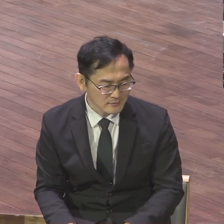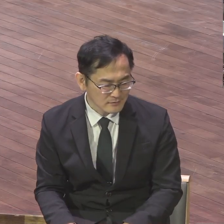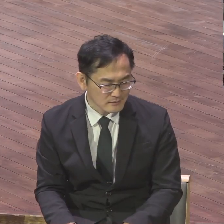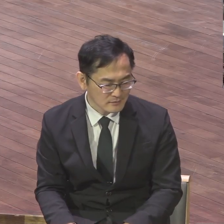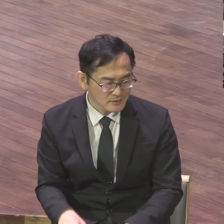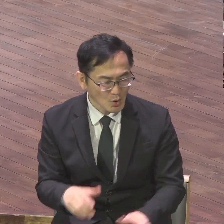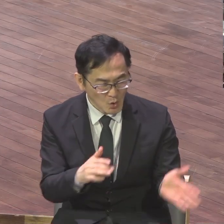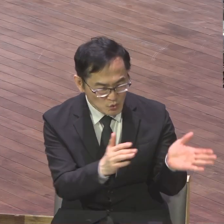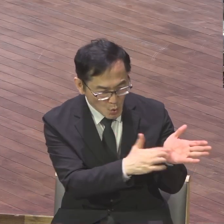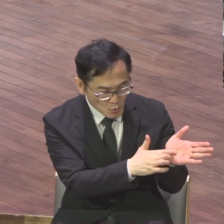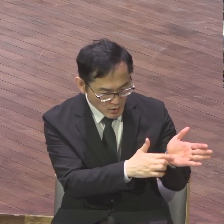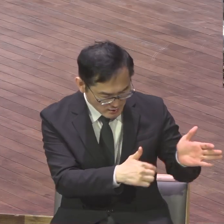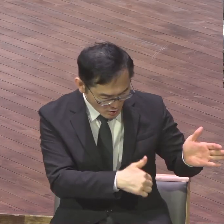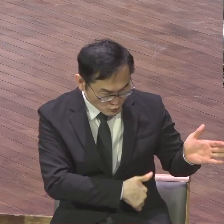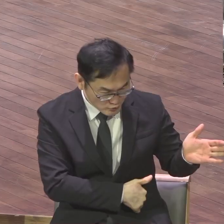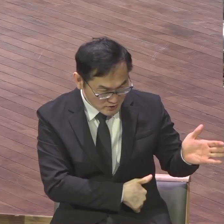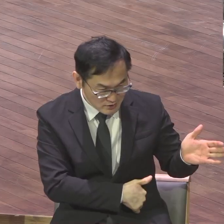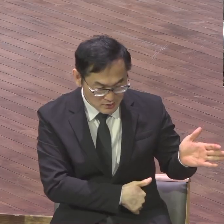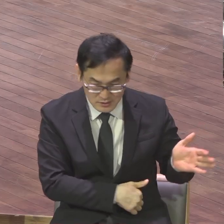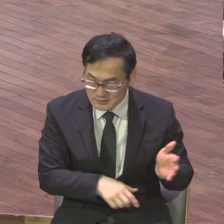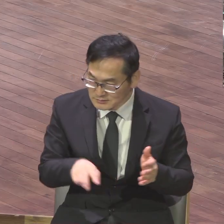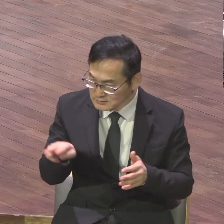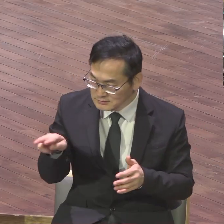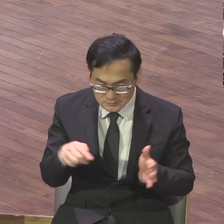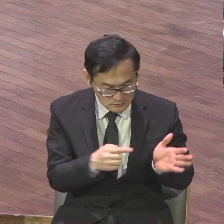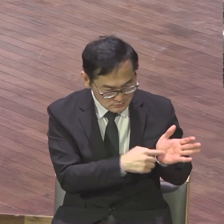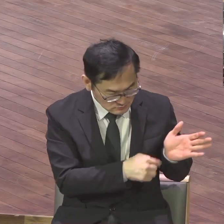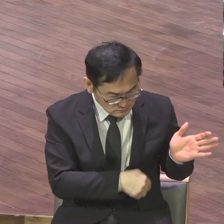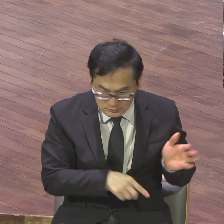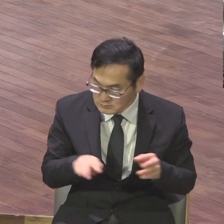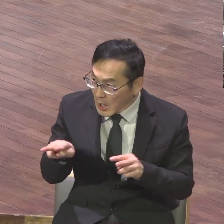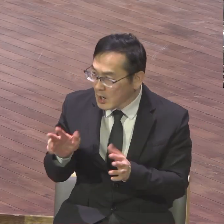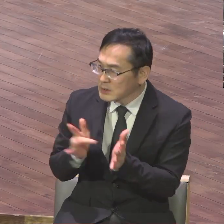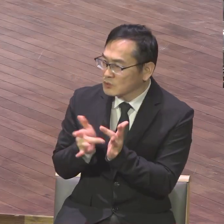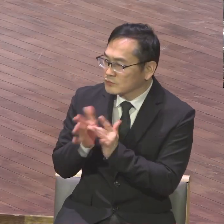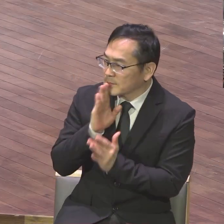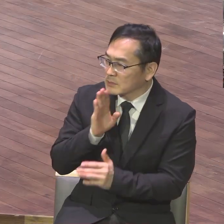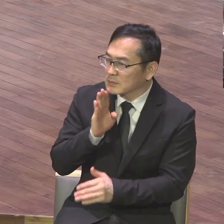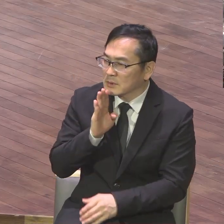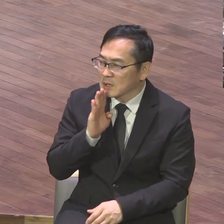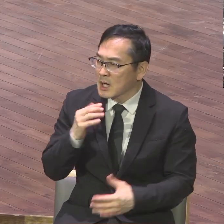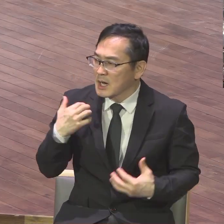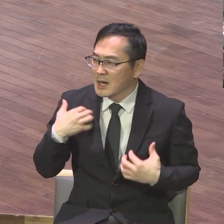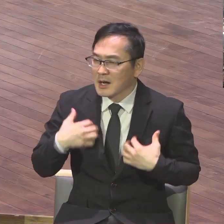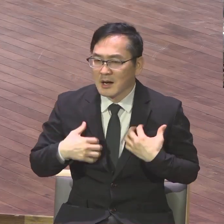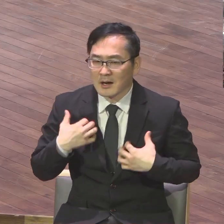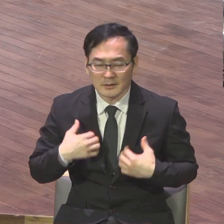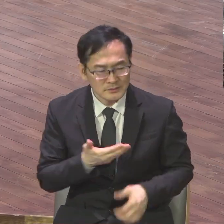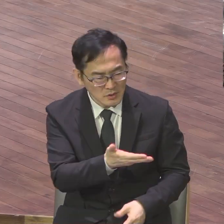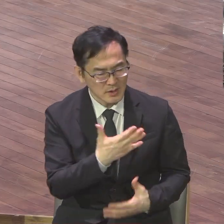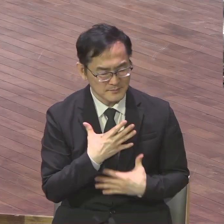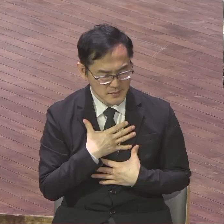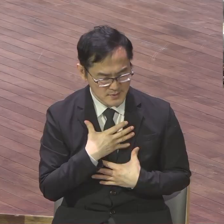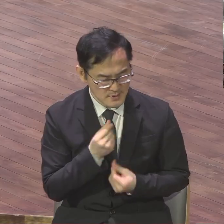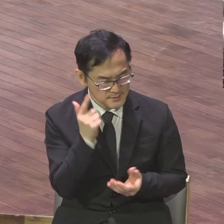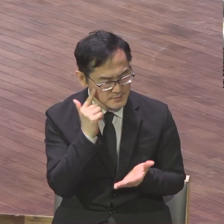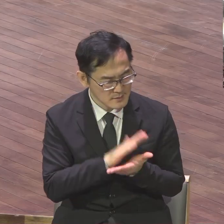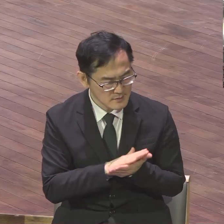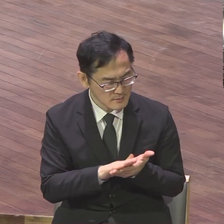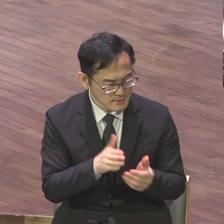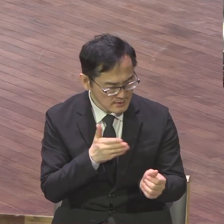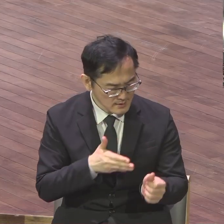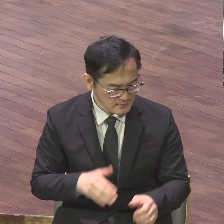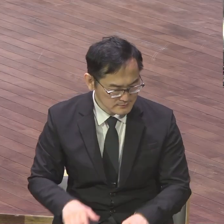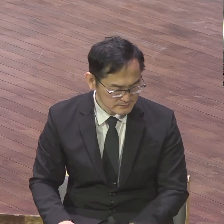손과 옆구리를 보이시니 제자들이 주를 보고 기뻐하더라. 예수께서 또 이르시되 너희에게 평강이 있을지어다. 아버지께서